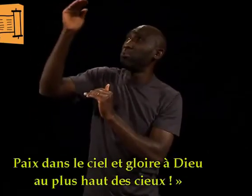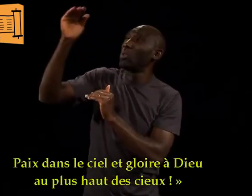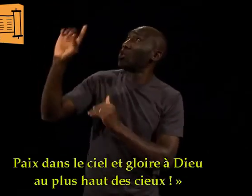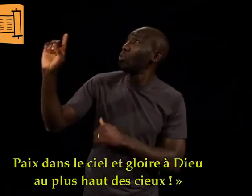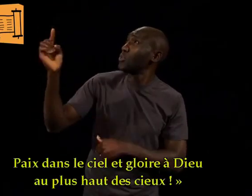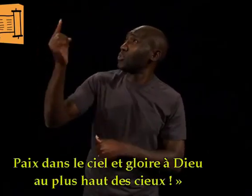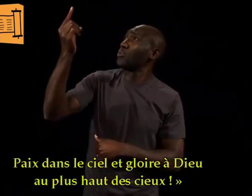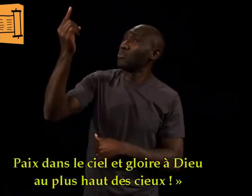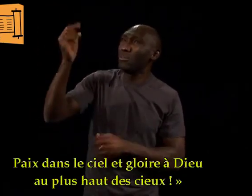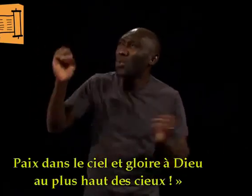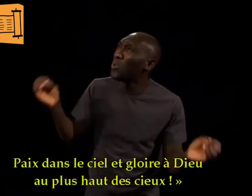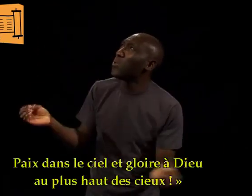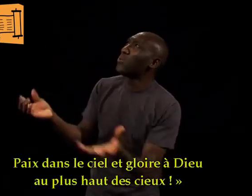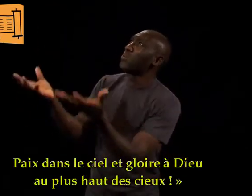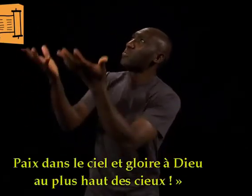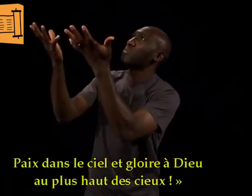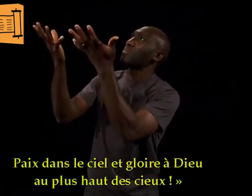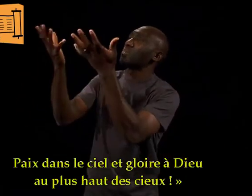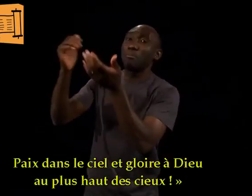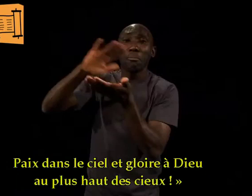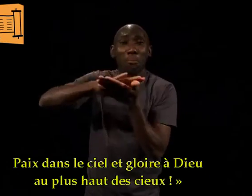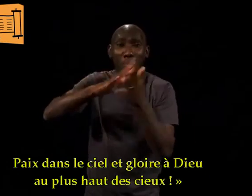Paix dans le ciel et gloire à Dieu au plus haut des cieux.